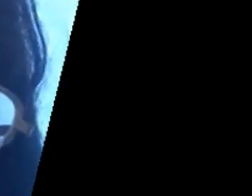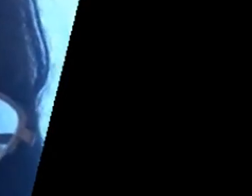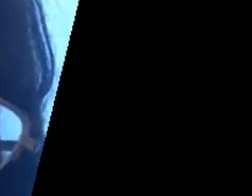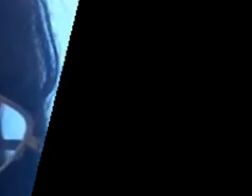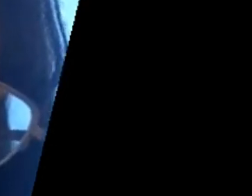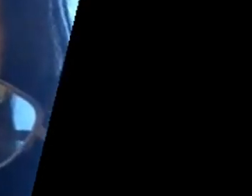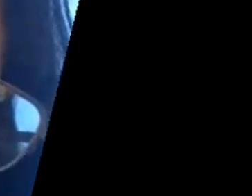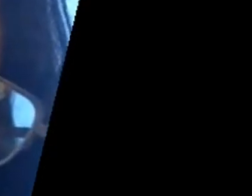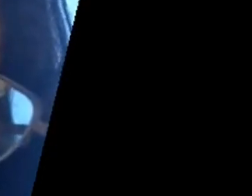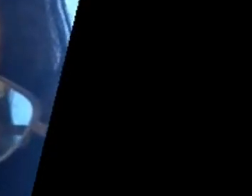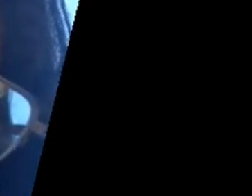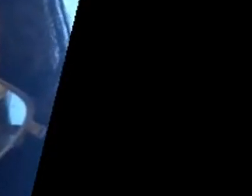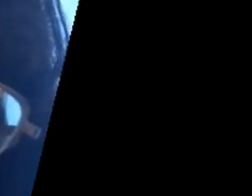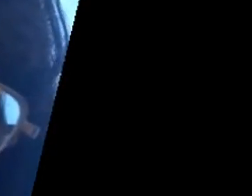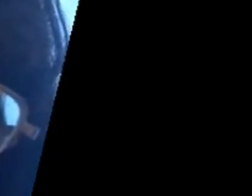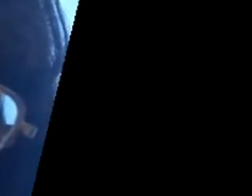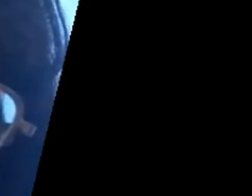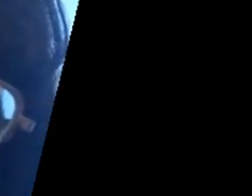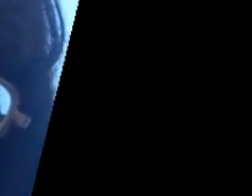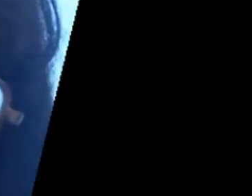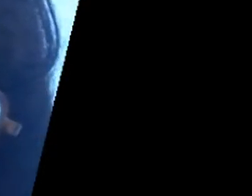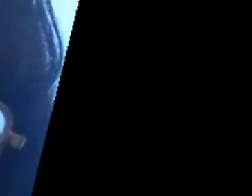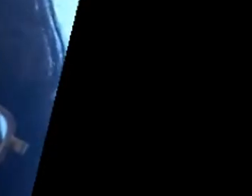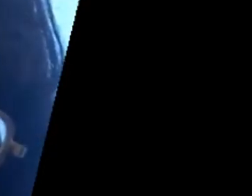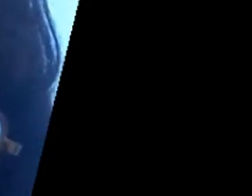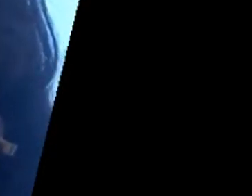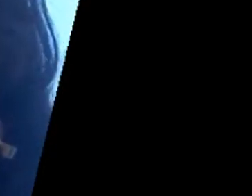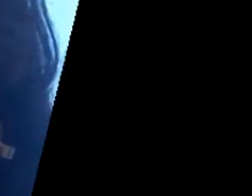E depois de muita luta, muita